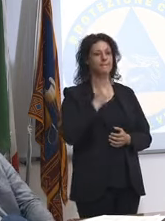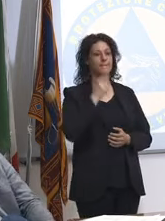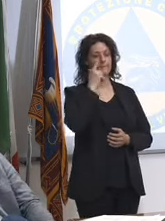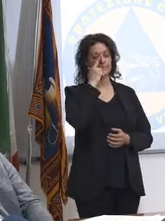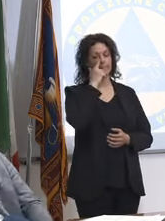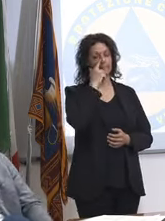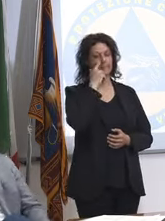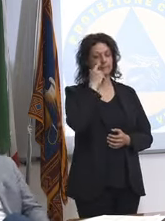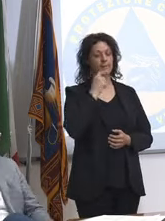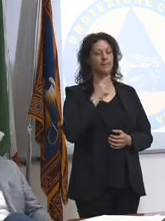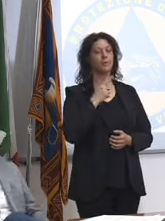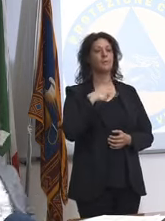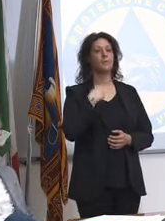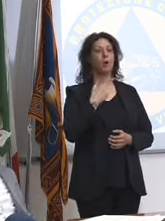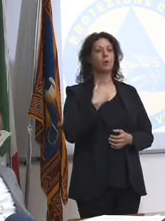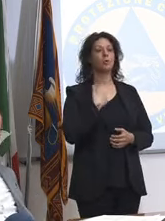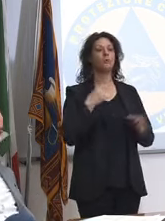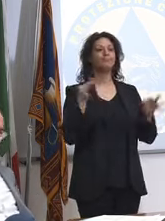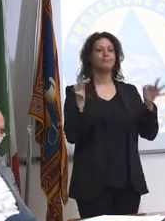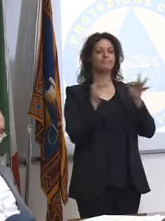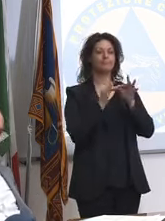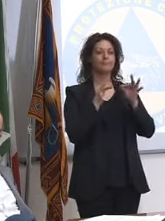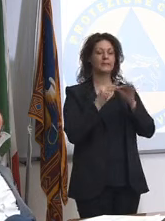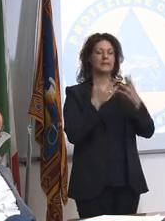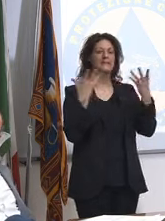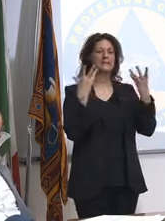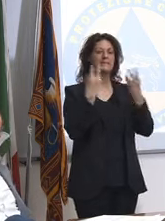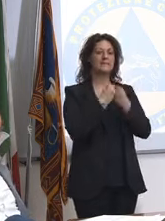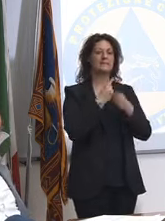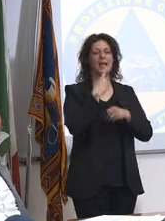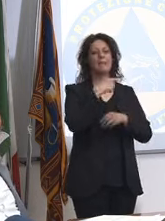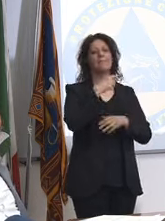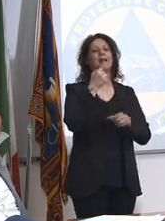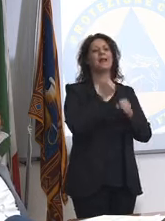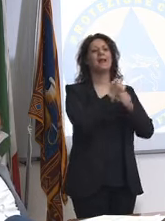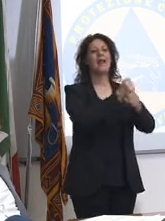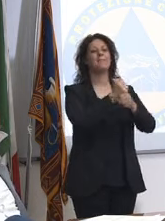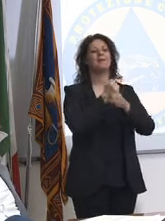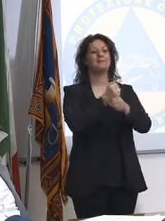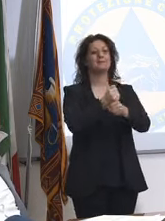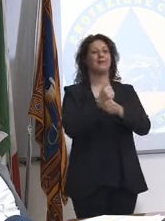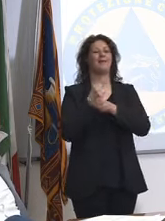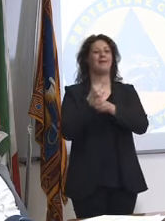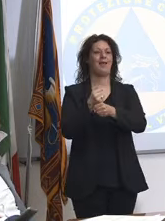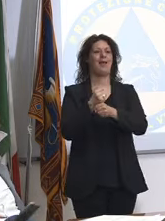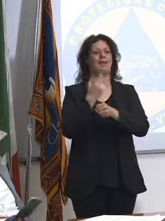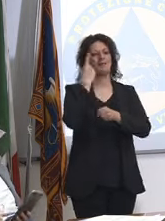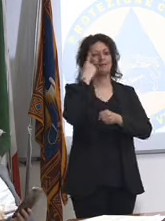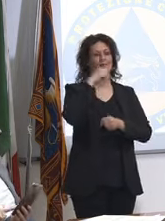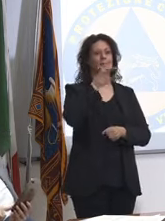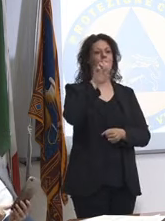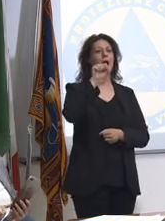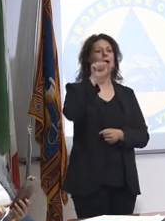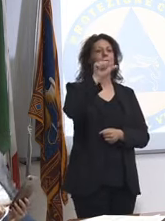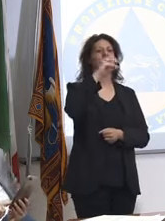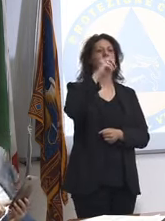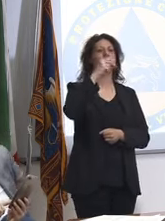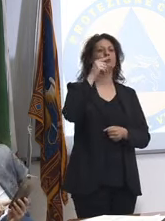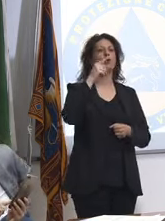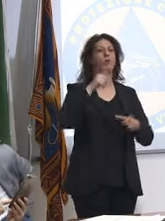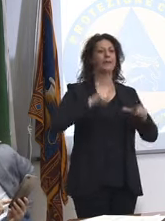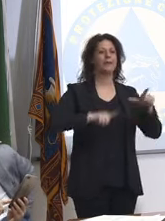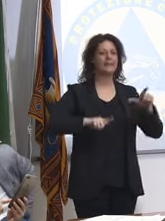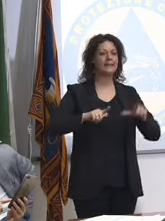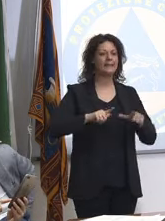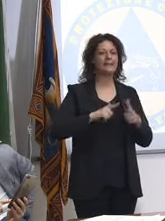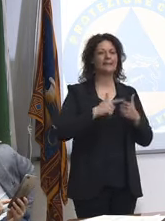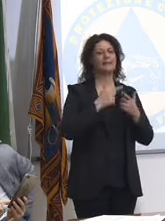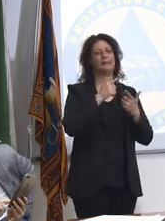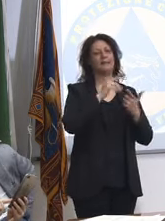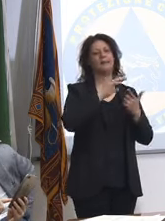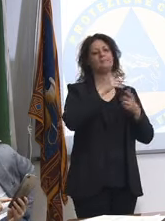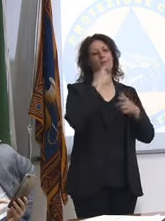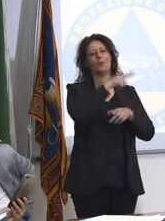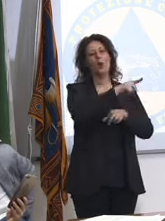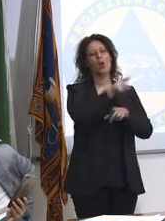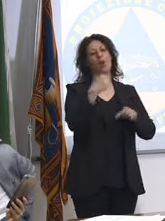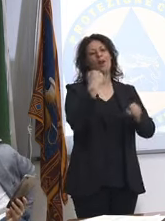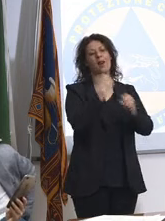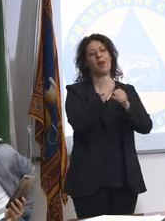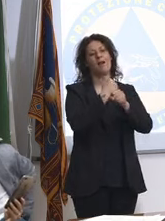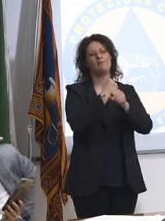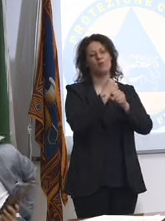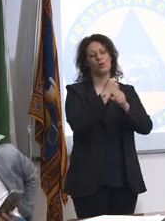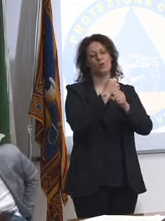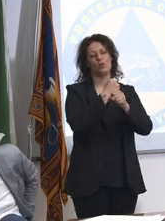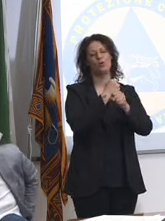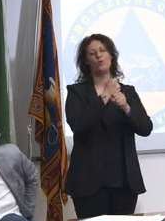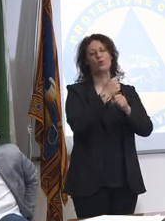ai rappresentanti di Assonidi, della FISM, di tutti quelli che sono portatori di interesse, che lavorano con i bambini e con i